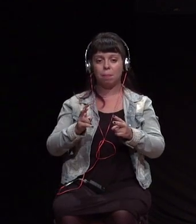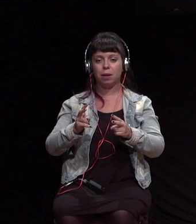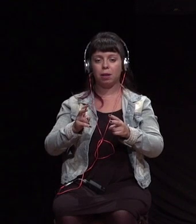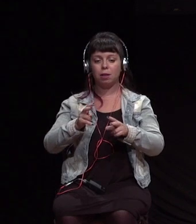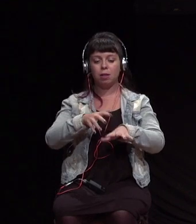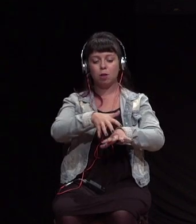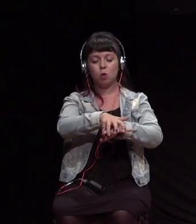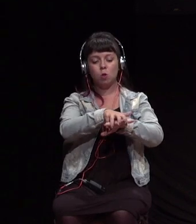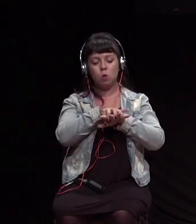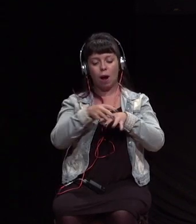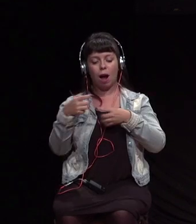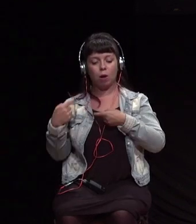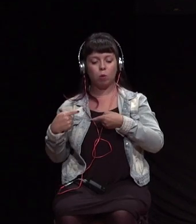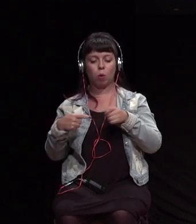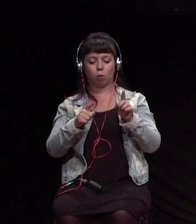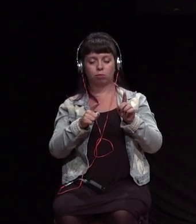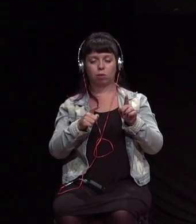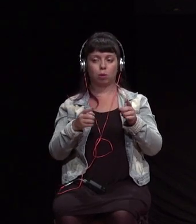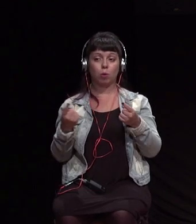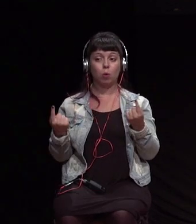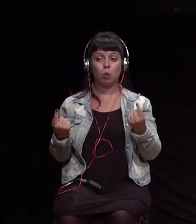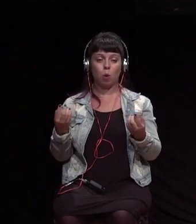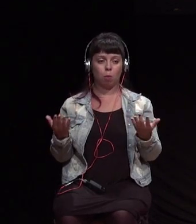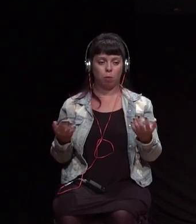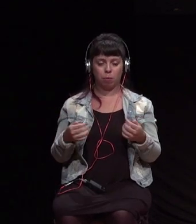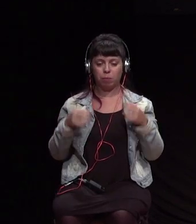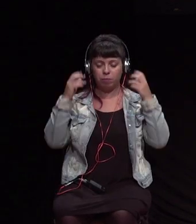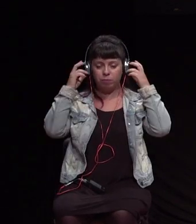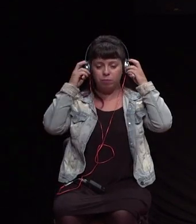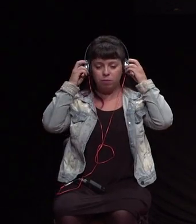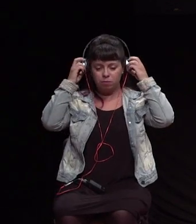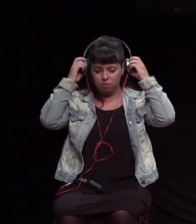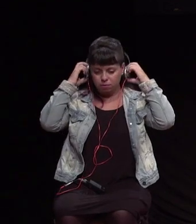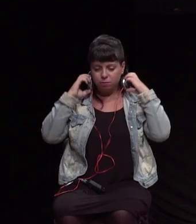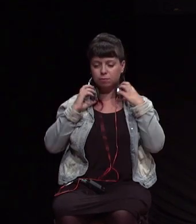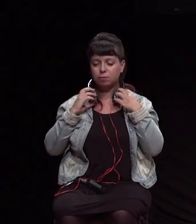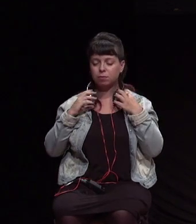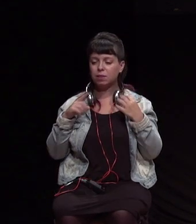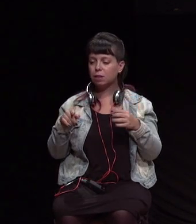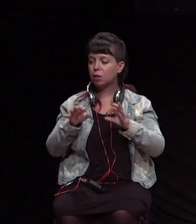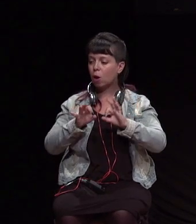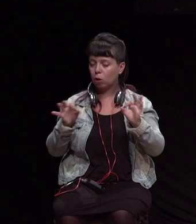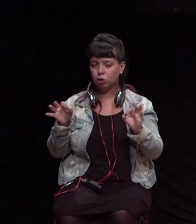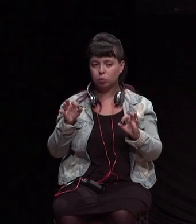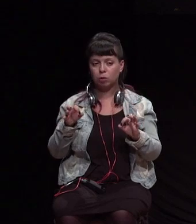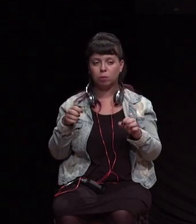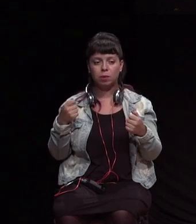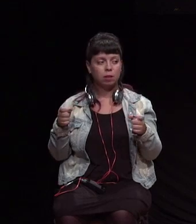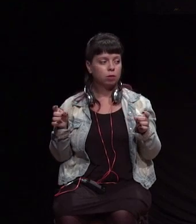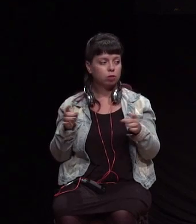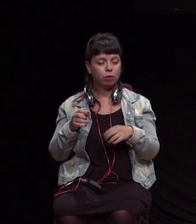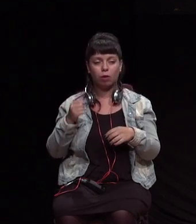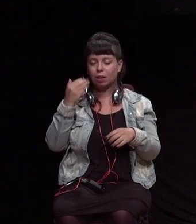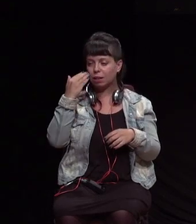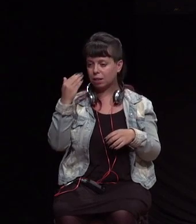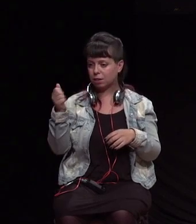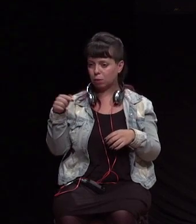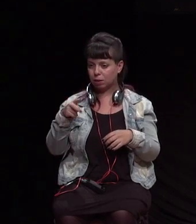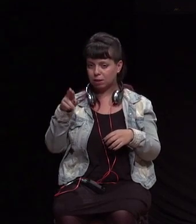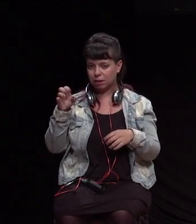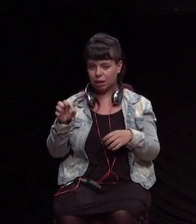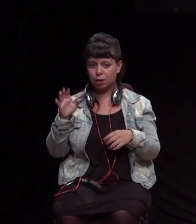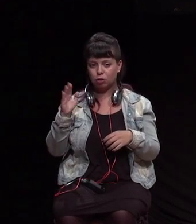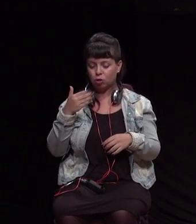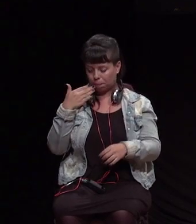Obrigado, Kailane. Bom, daqui a pouco a gente vai ter que encerrar. Vou ter que desobedecer o André rapidinho, fazer uma última pergunta que eu já tinha prometido